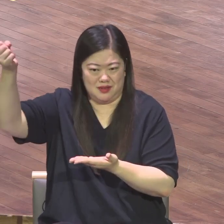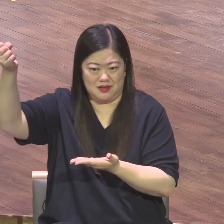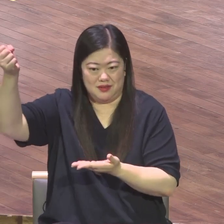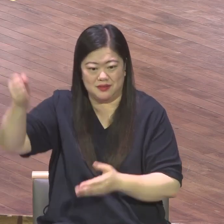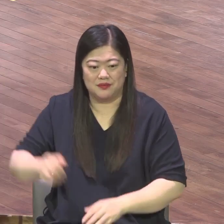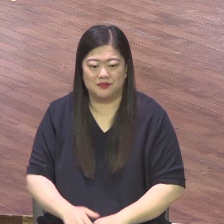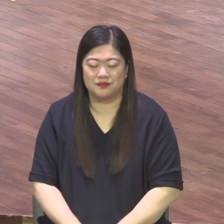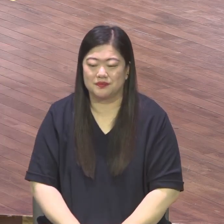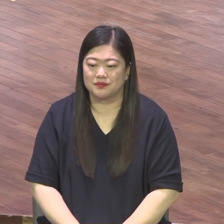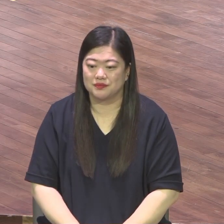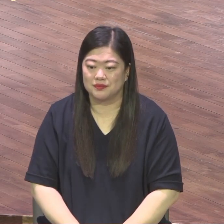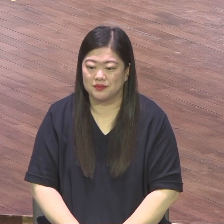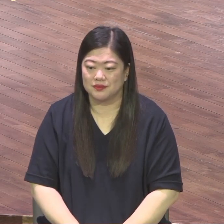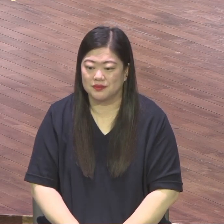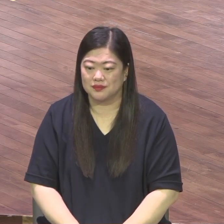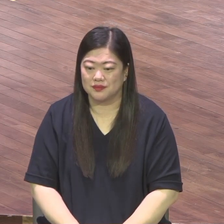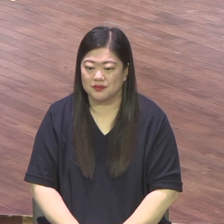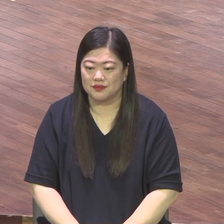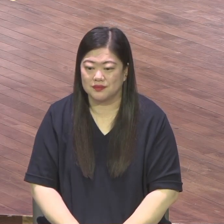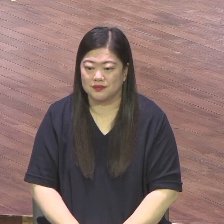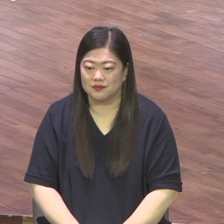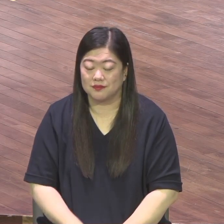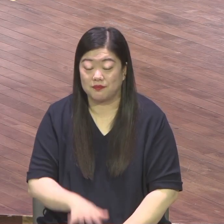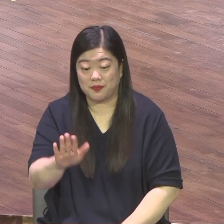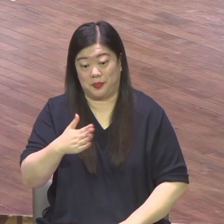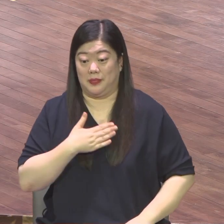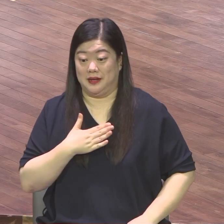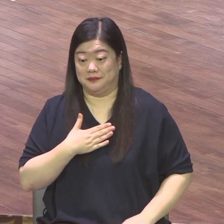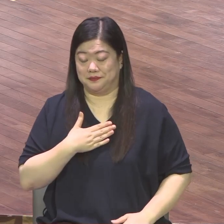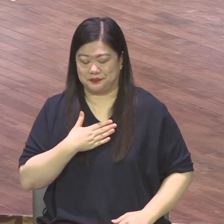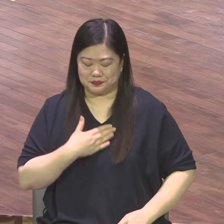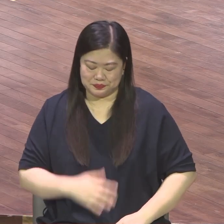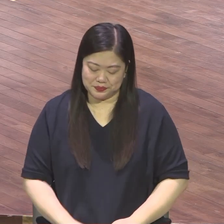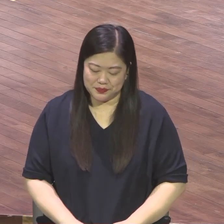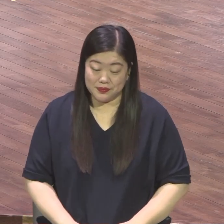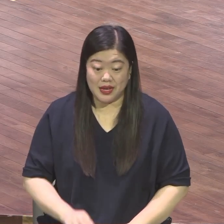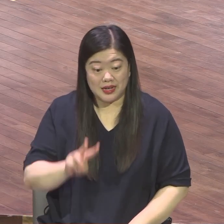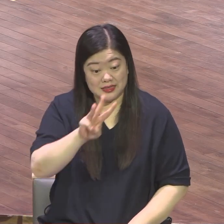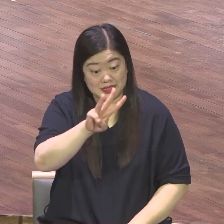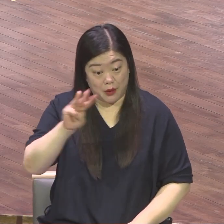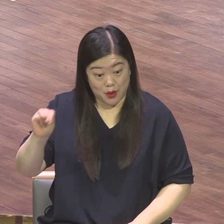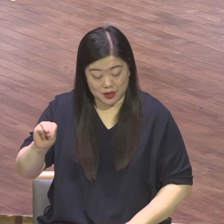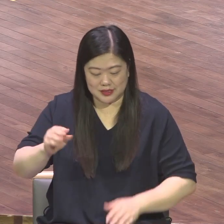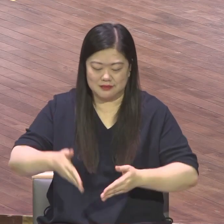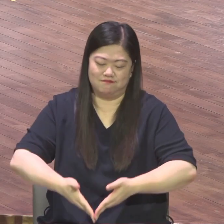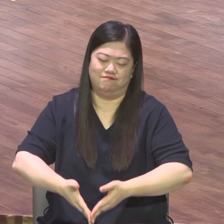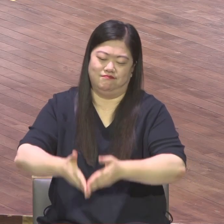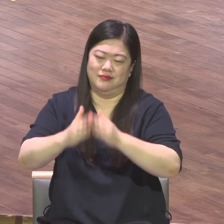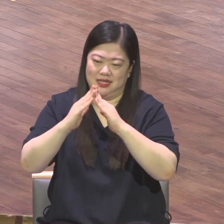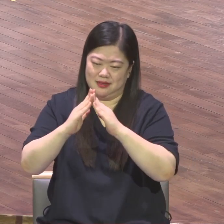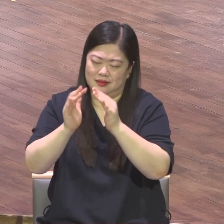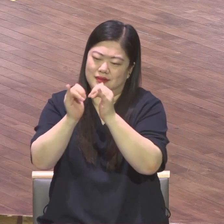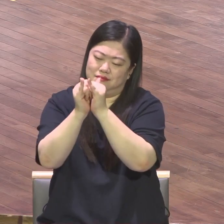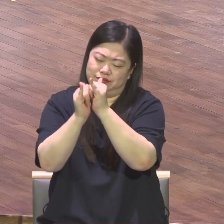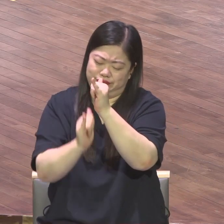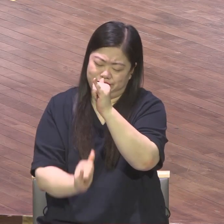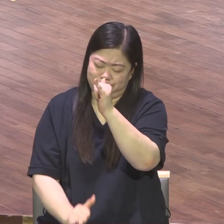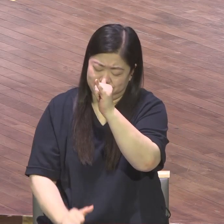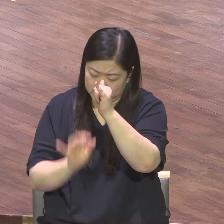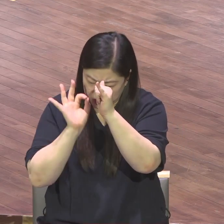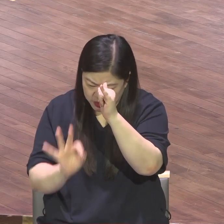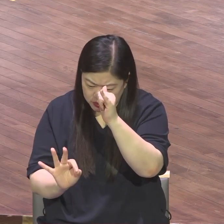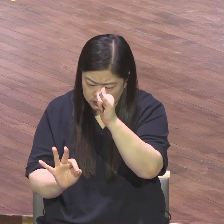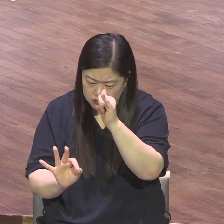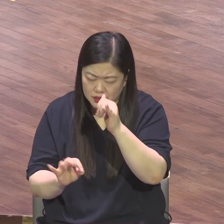찬송하려 감사하죠. 사실 저는 영교의 목회 여정을 보면서 감사의 고백밖에 할 게